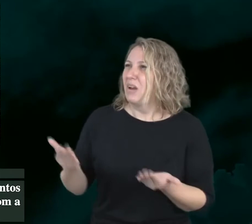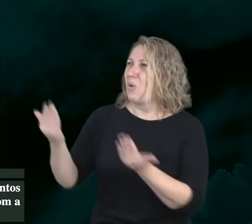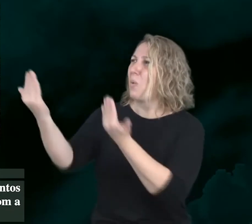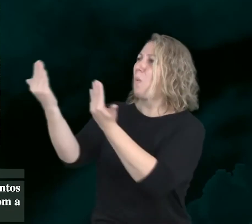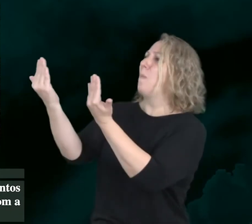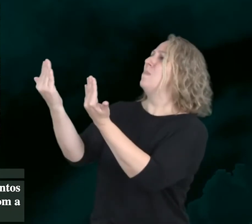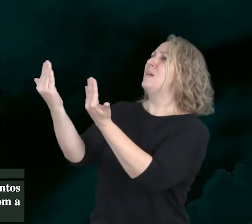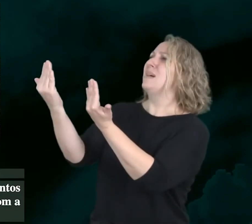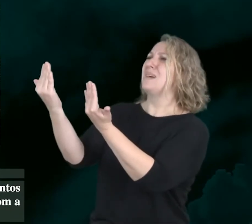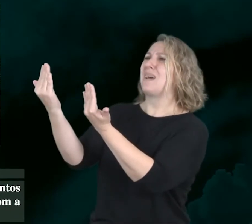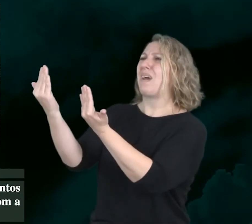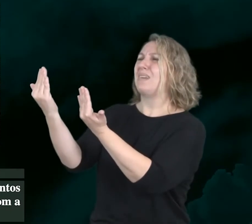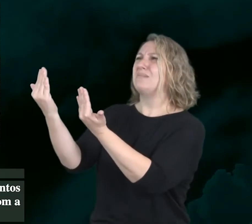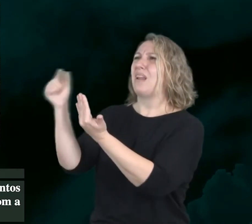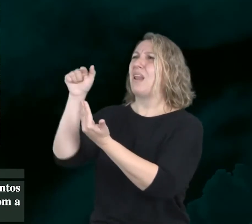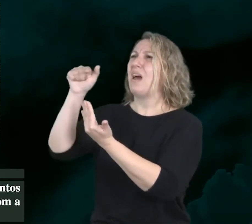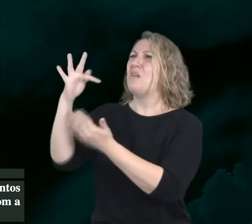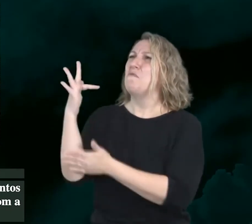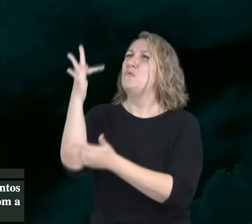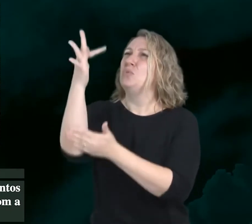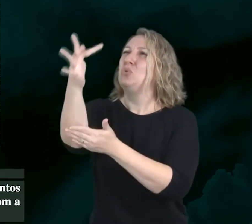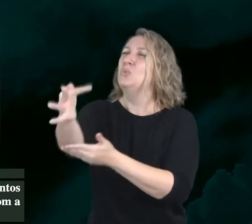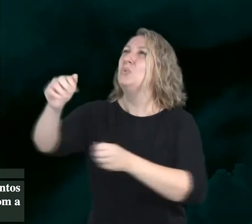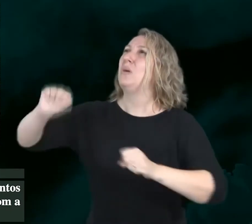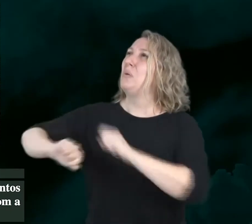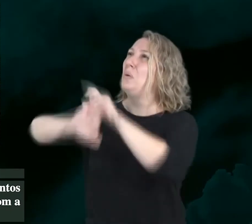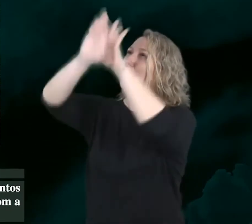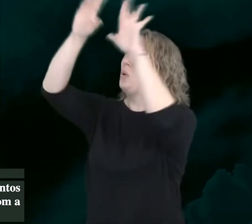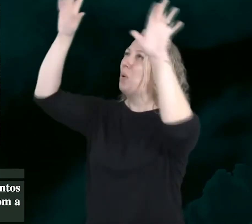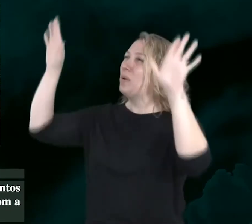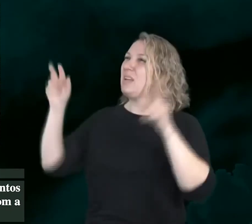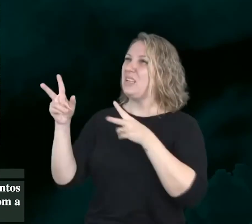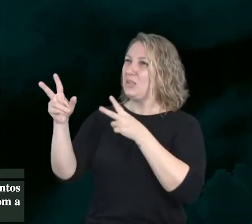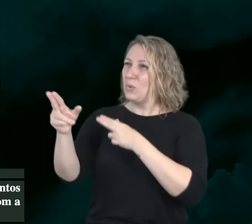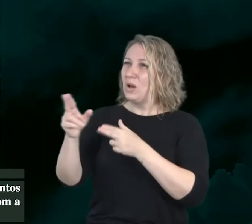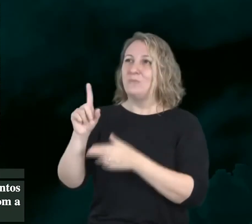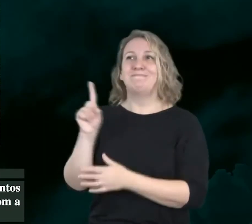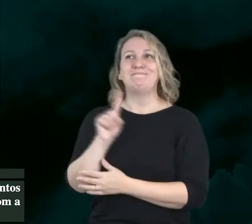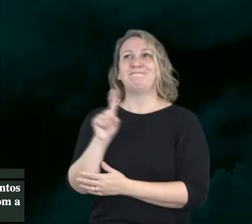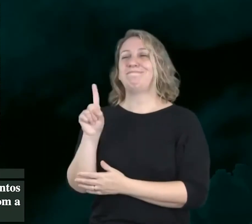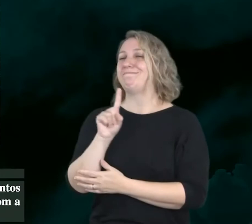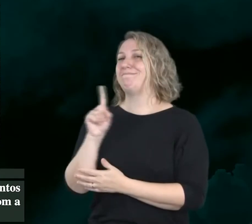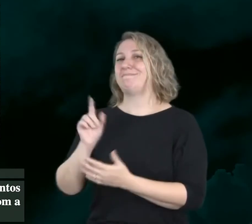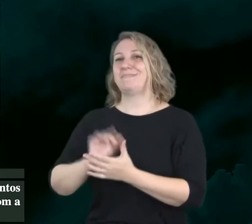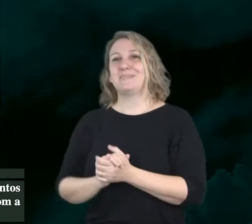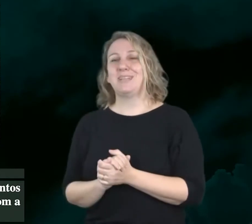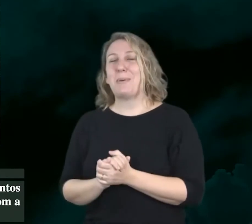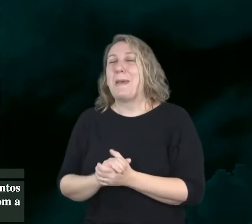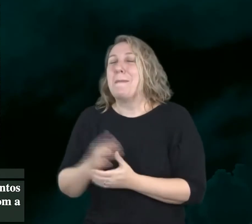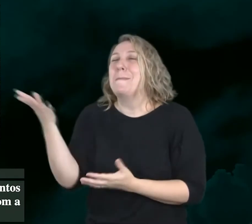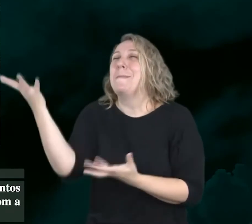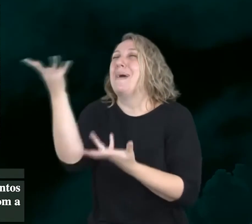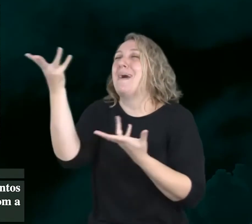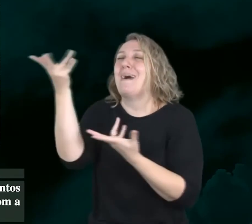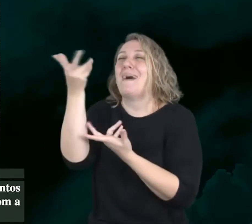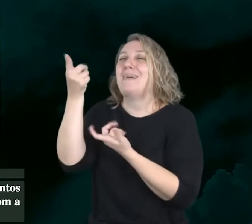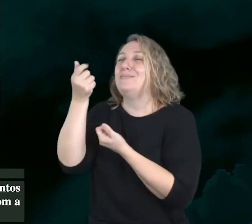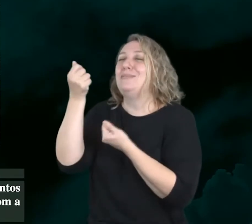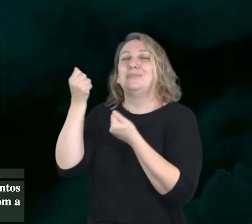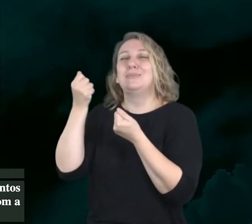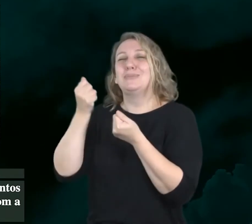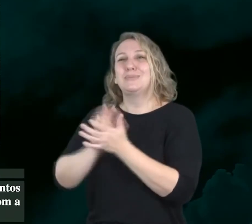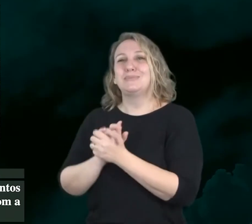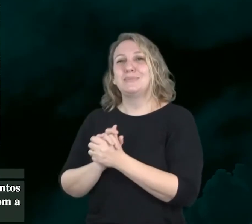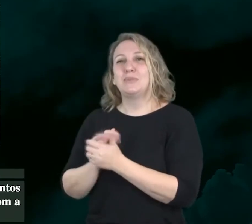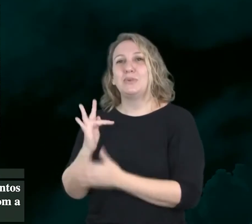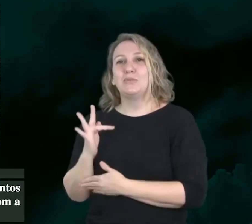nós, Queridos irmãos, essa é a nossa esperança. A glória será revelada em nós.